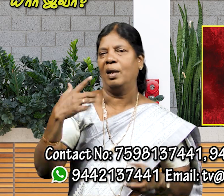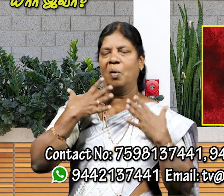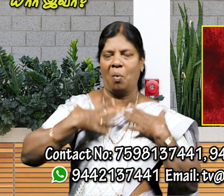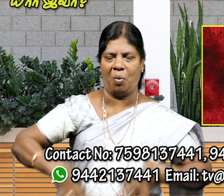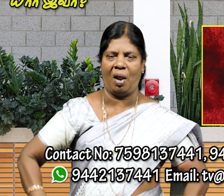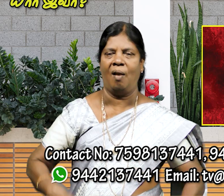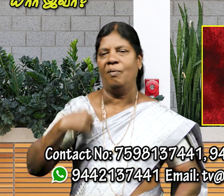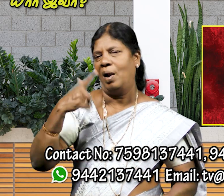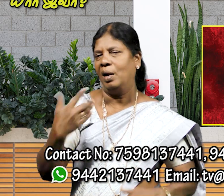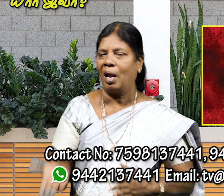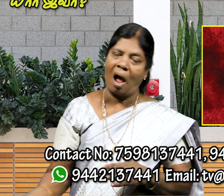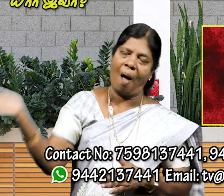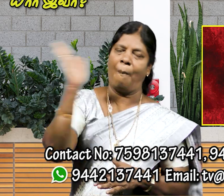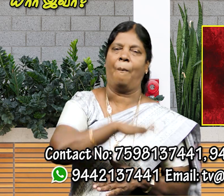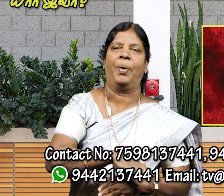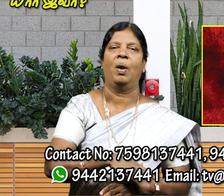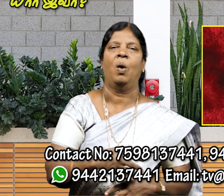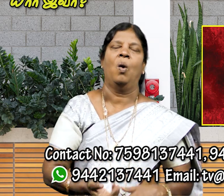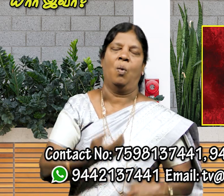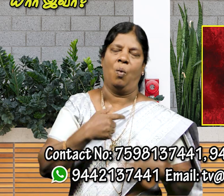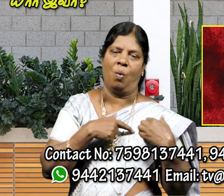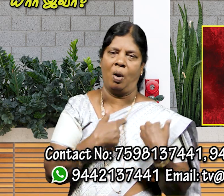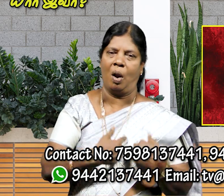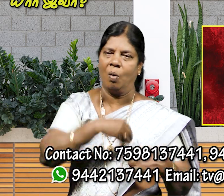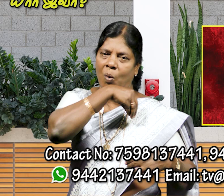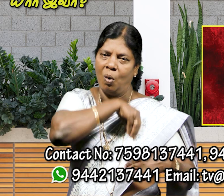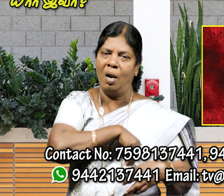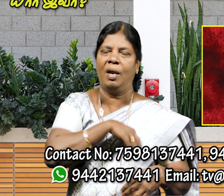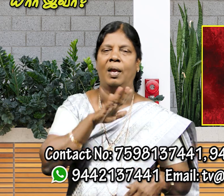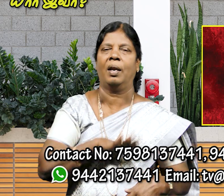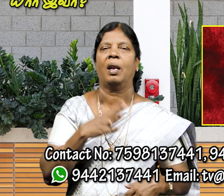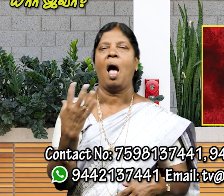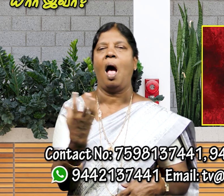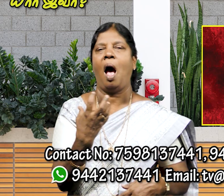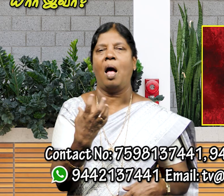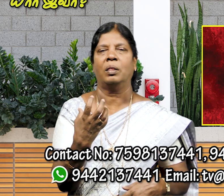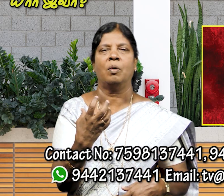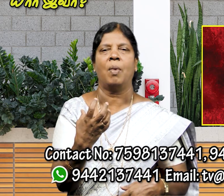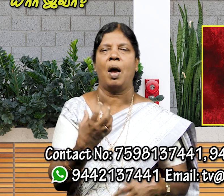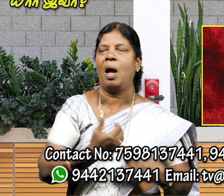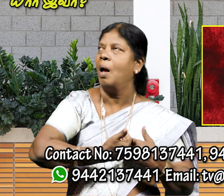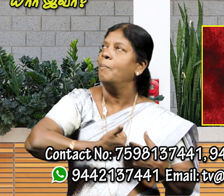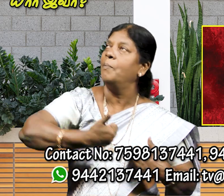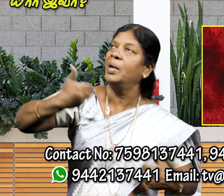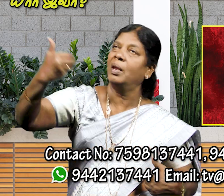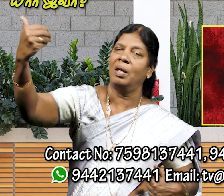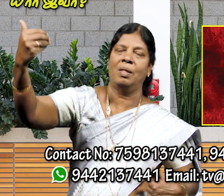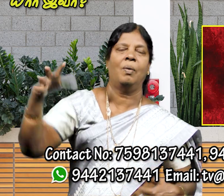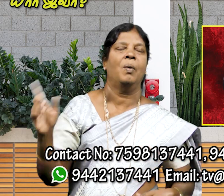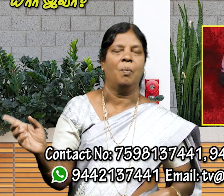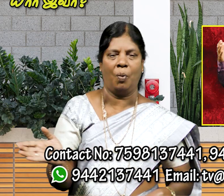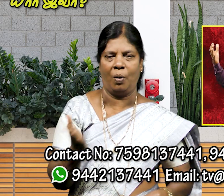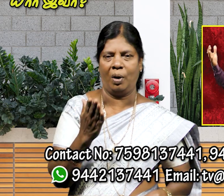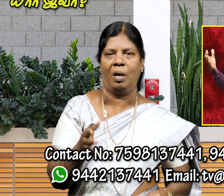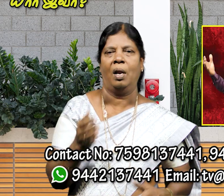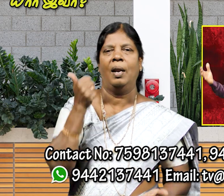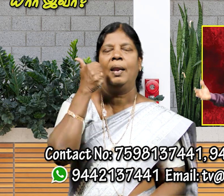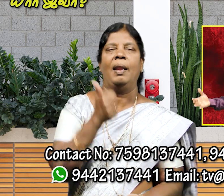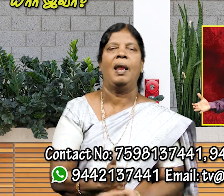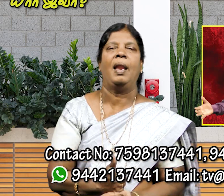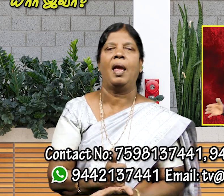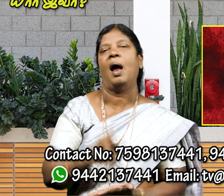தான். ஆனால் இந்த வாழ்க்கைக்கு, உடல் வாழ்க்கைக்கு அப்புறமாக உடலுக்குள் இருந்து மரணத்திலே பிரிந்து போகிற